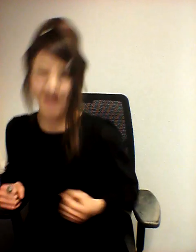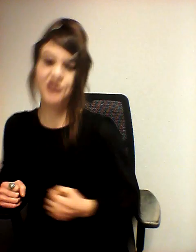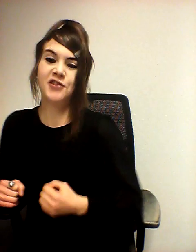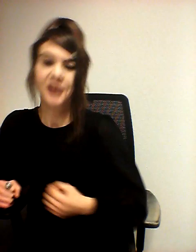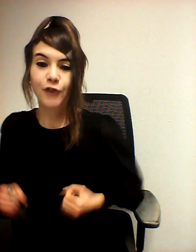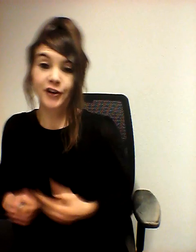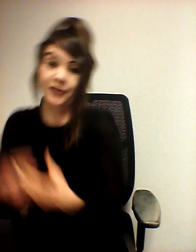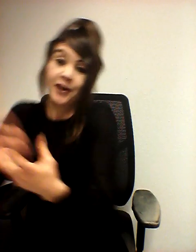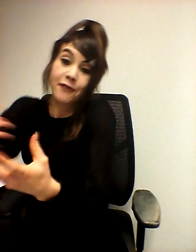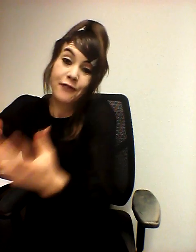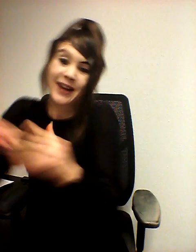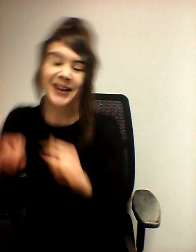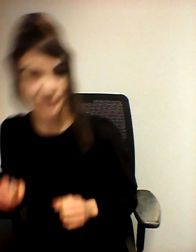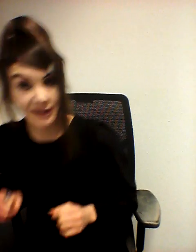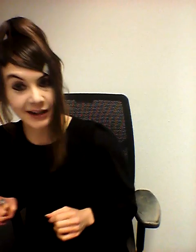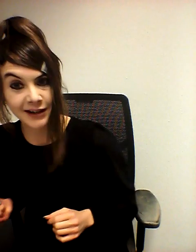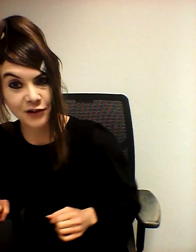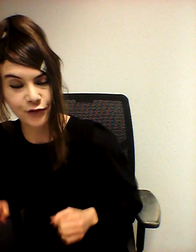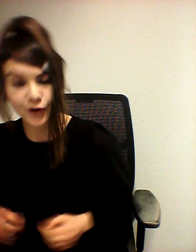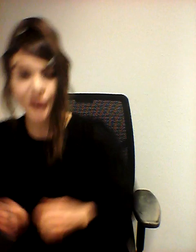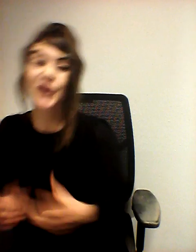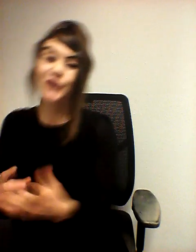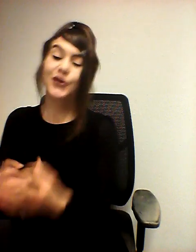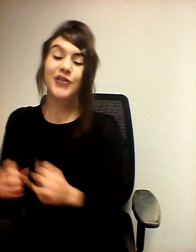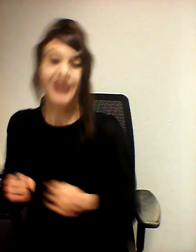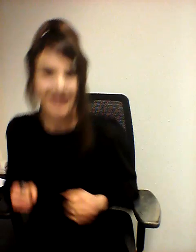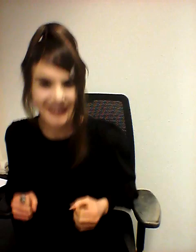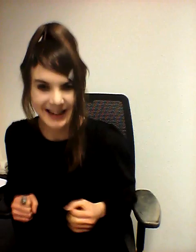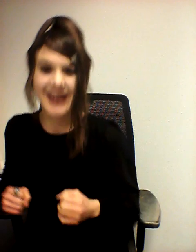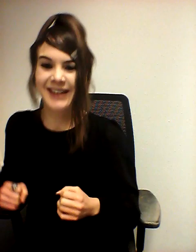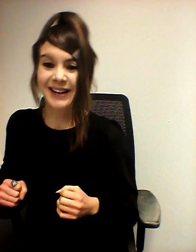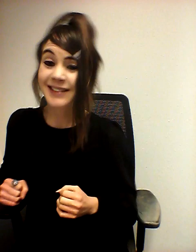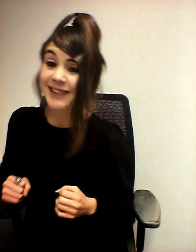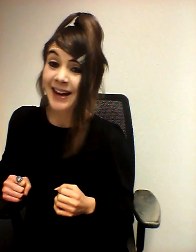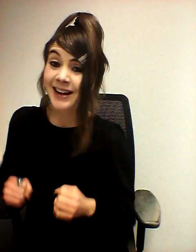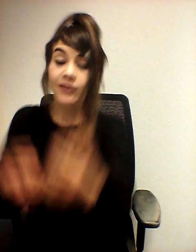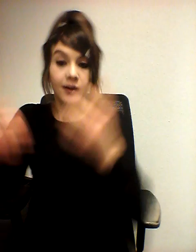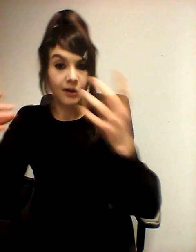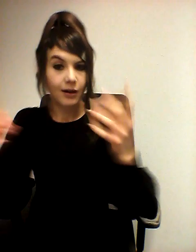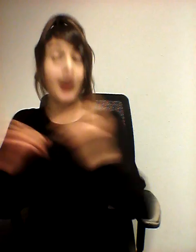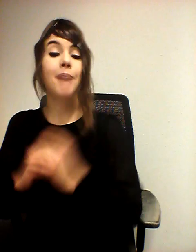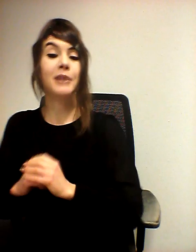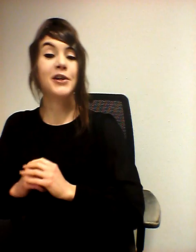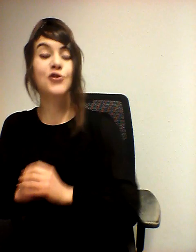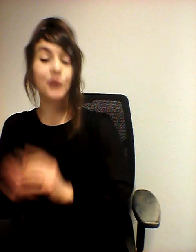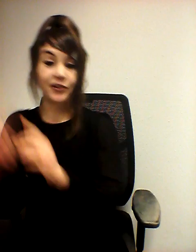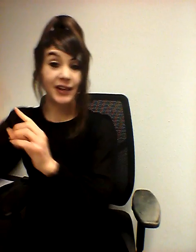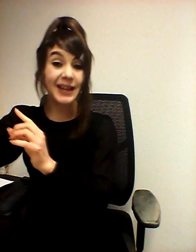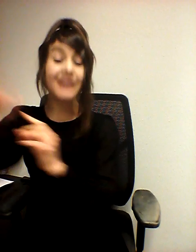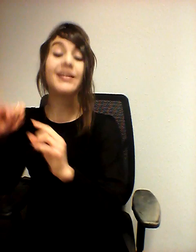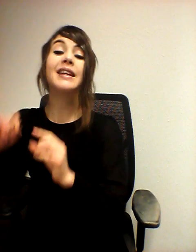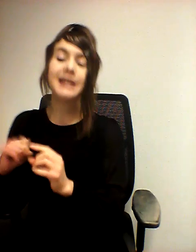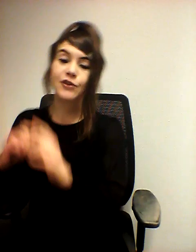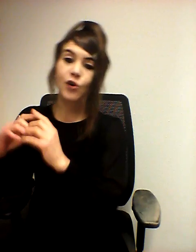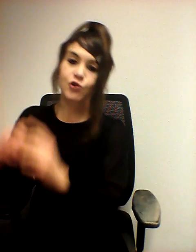gesplitst worden, verteerd worden tot kleinere delen aminozuren in die